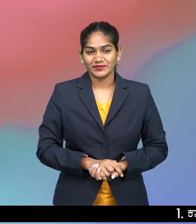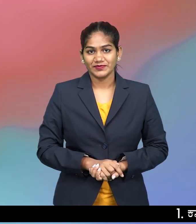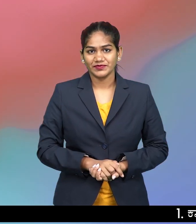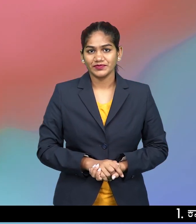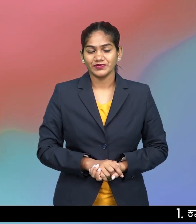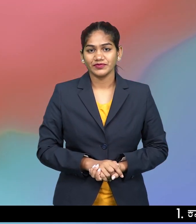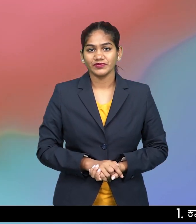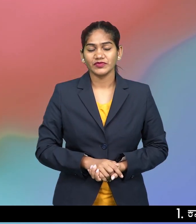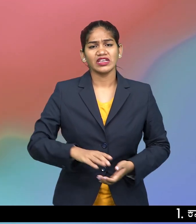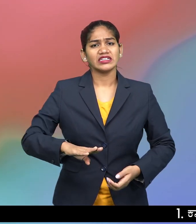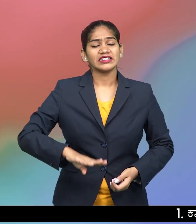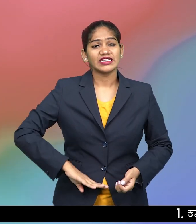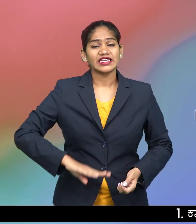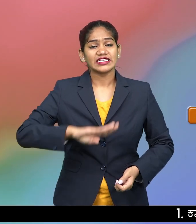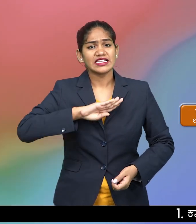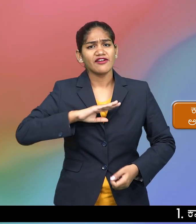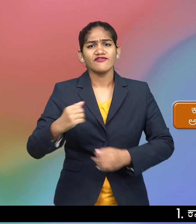ಒಂದು, ಕ್ಯಾಲರಿ ಅಪೌಷ್ಟಿಕತೆ.